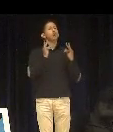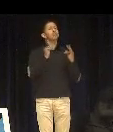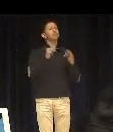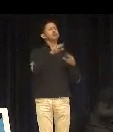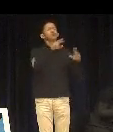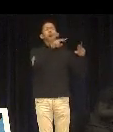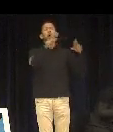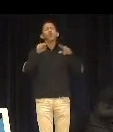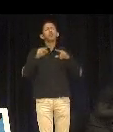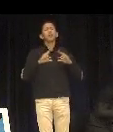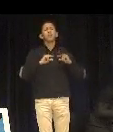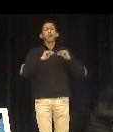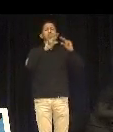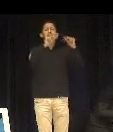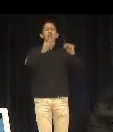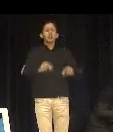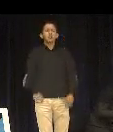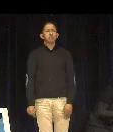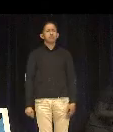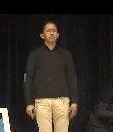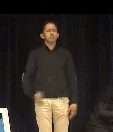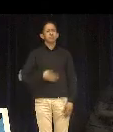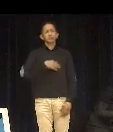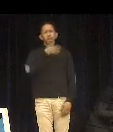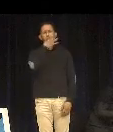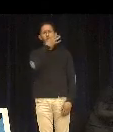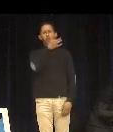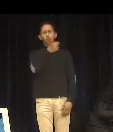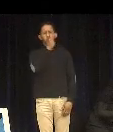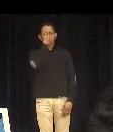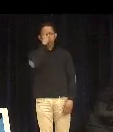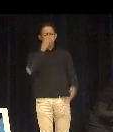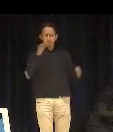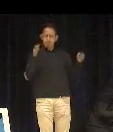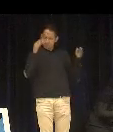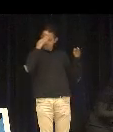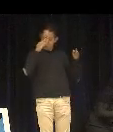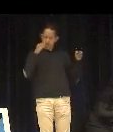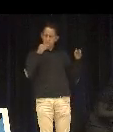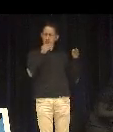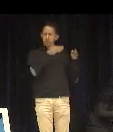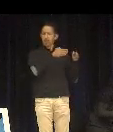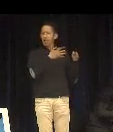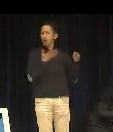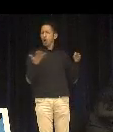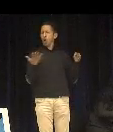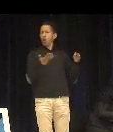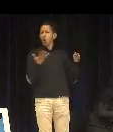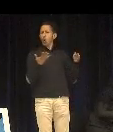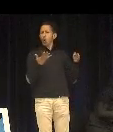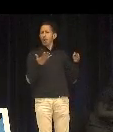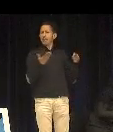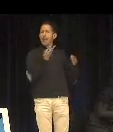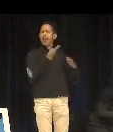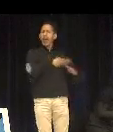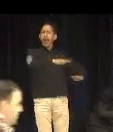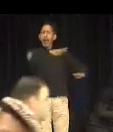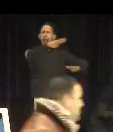لا بد أن نركز على المسؤولية التي يتحملها كل